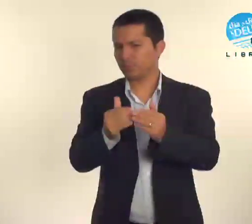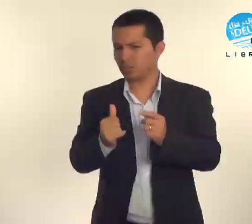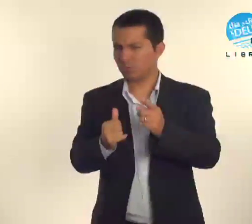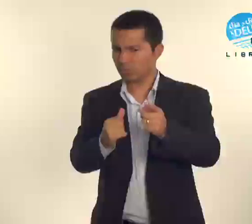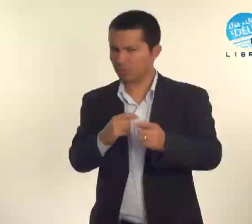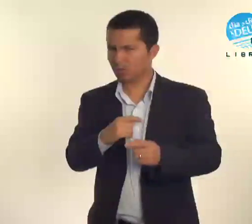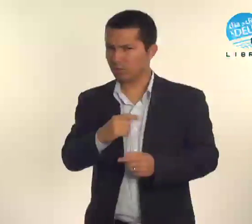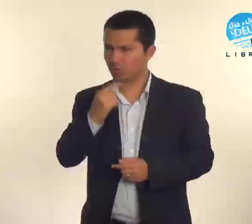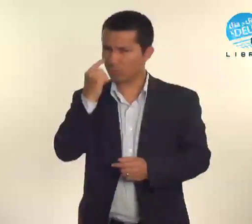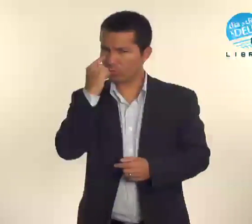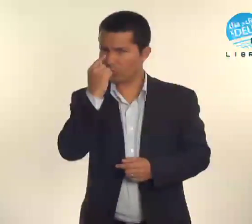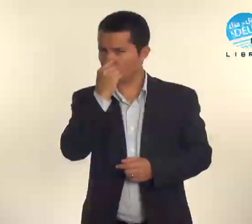você vê.